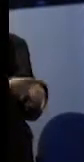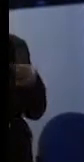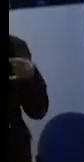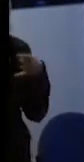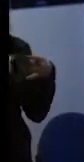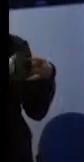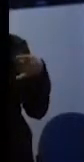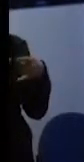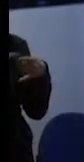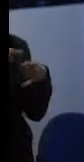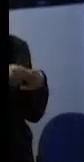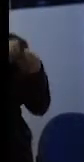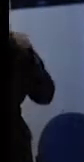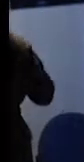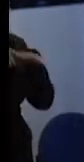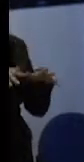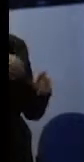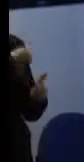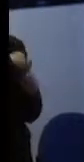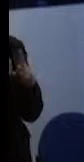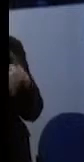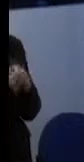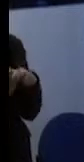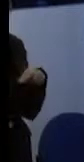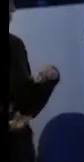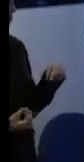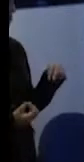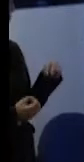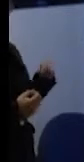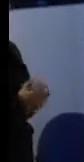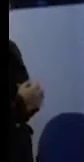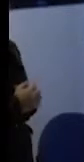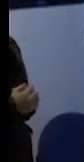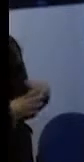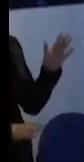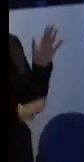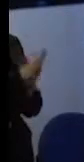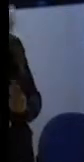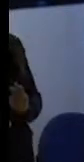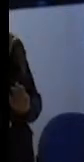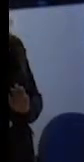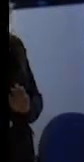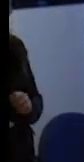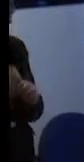tensiones entre políticas socioeducativas y de desarrollo profesional docente.